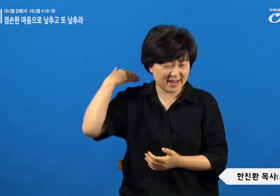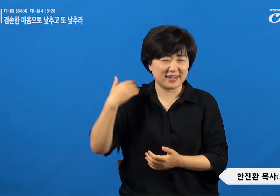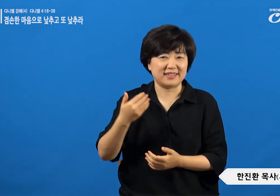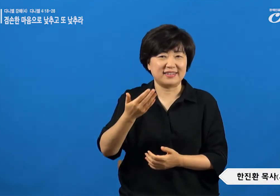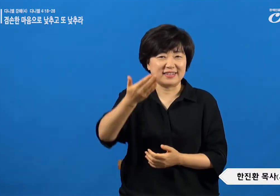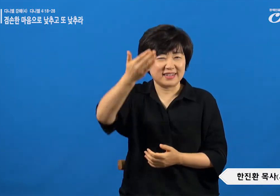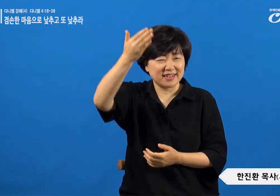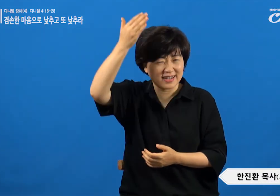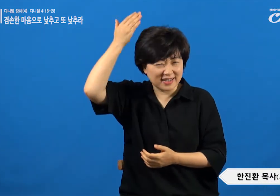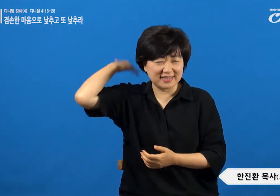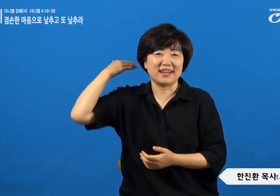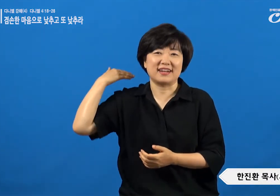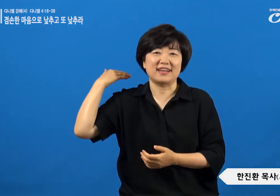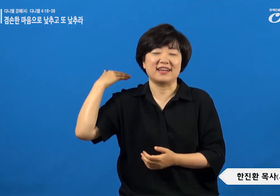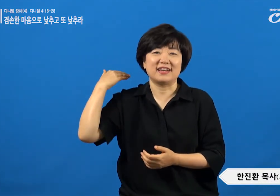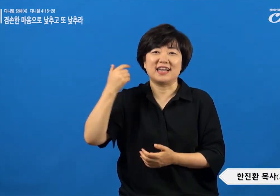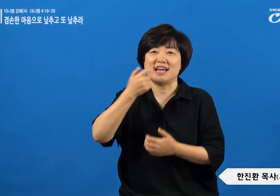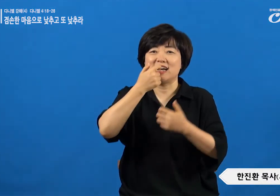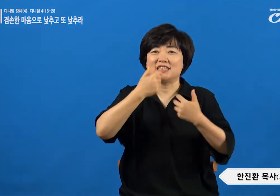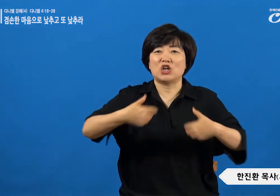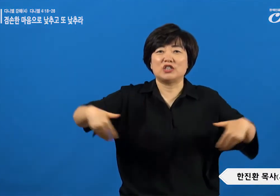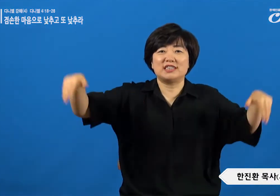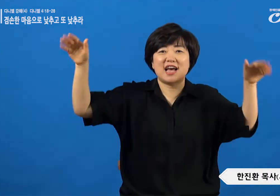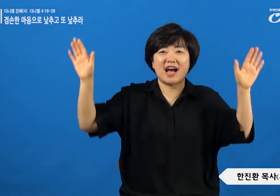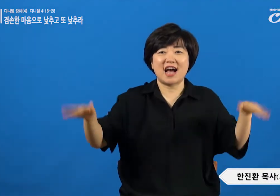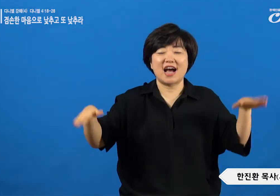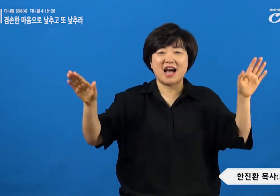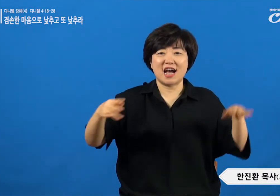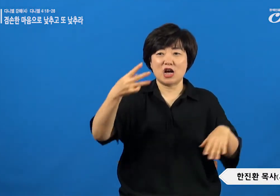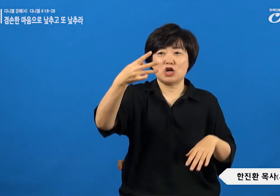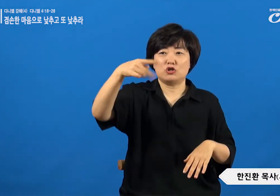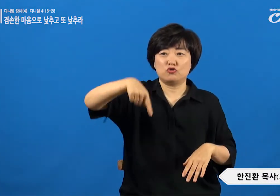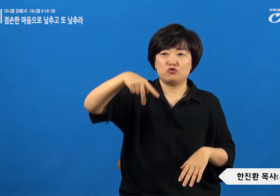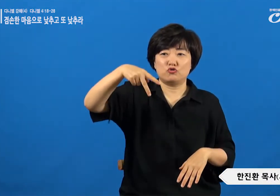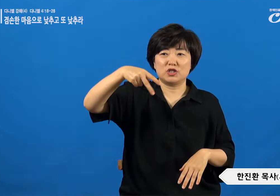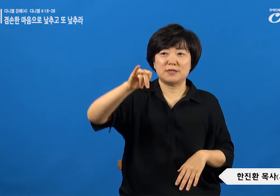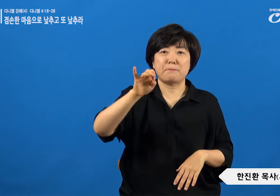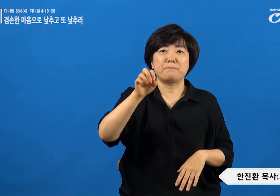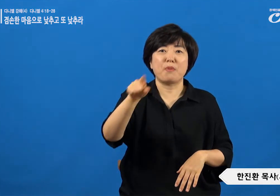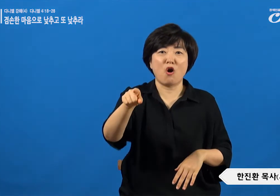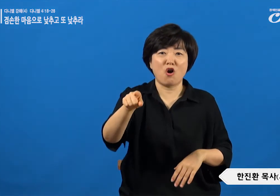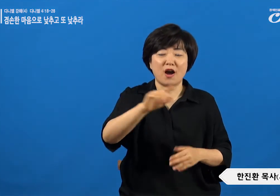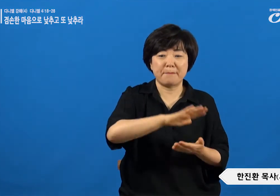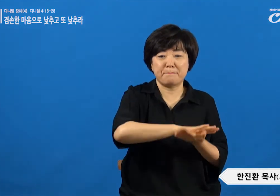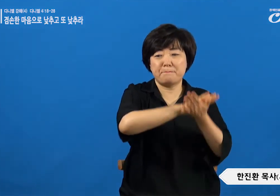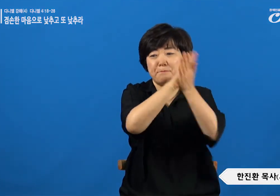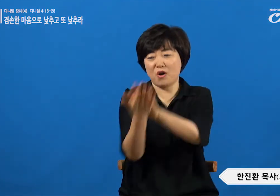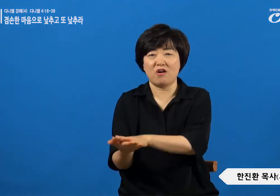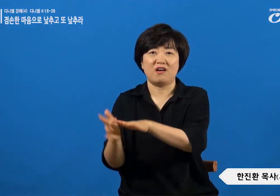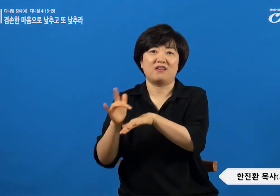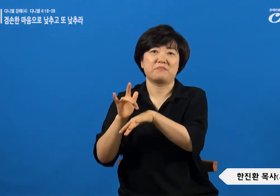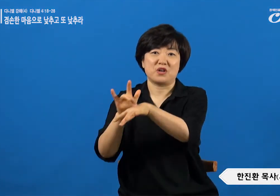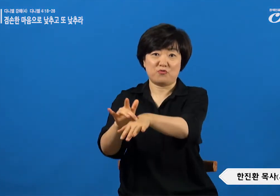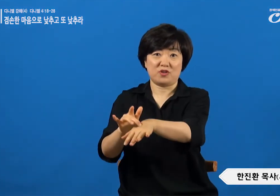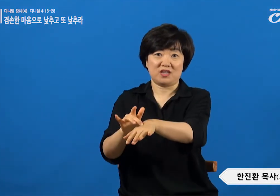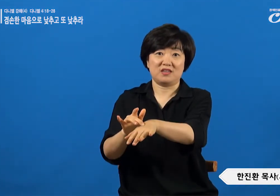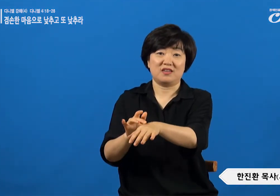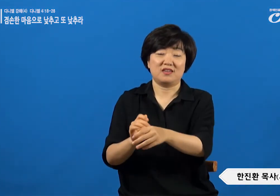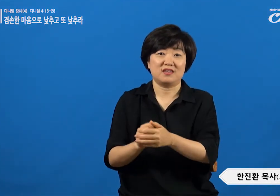태고적에 아주 먼 옛날에 천사 루시퍼가 타락해서 마귀가 사탄이